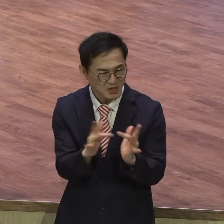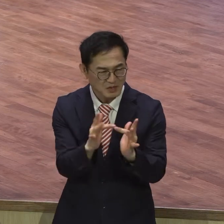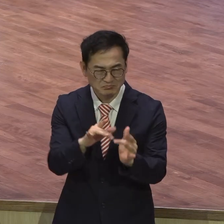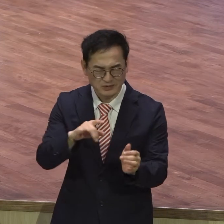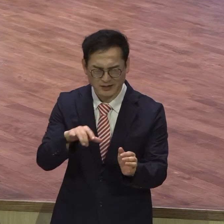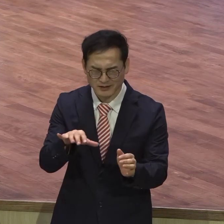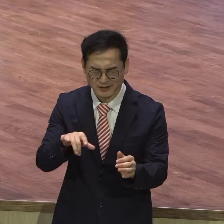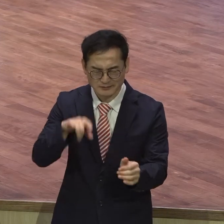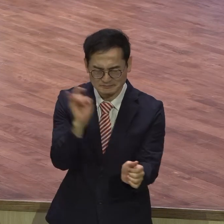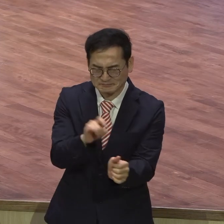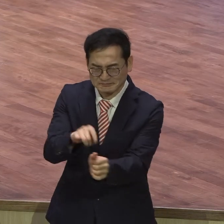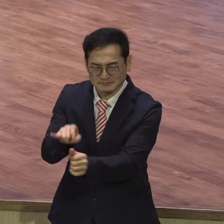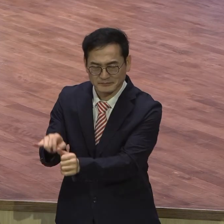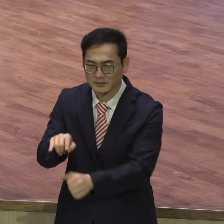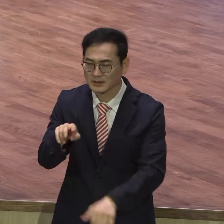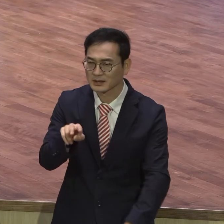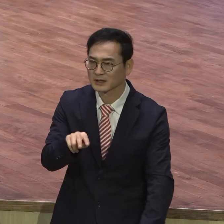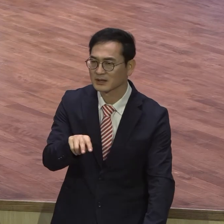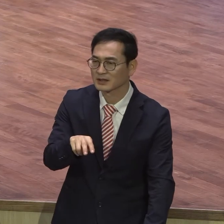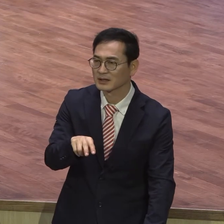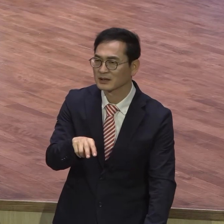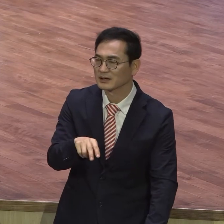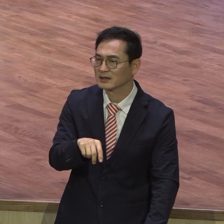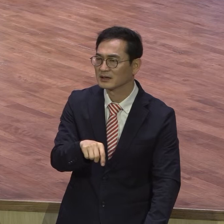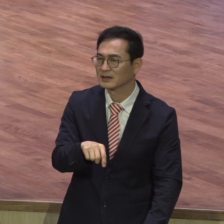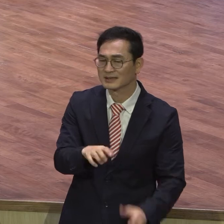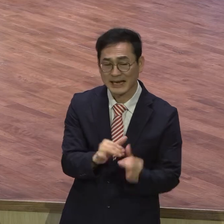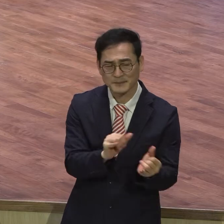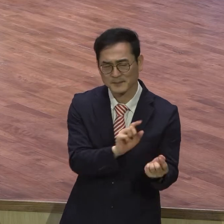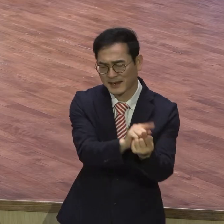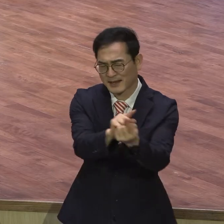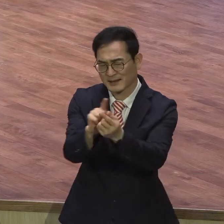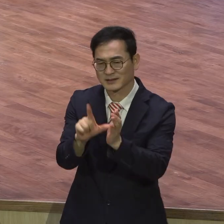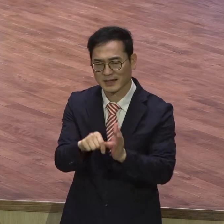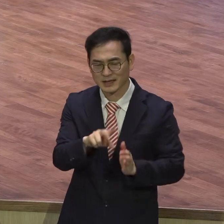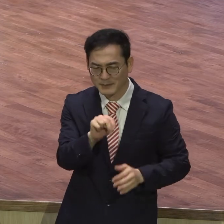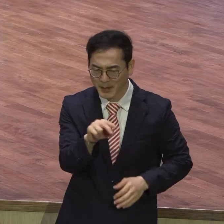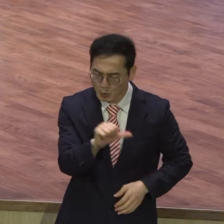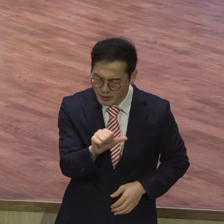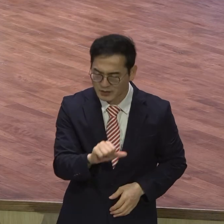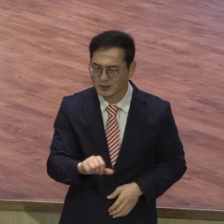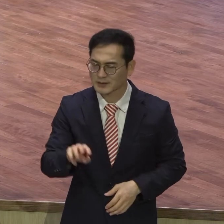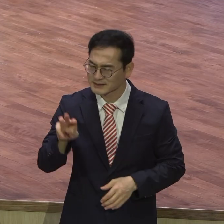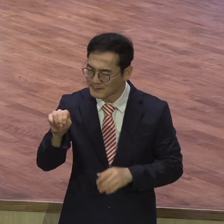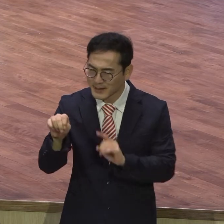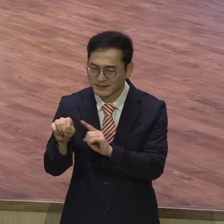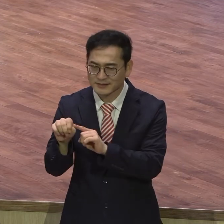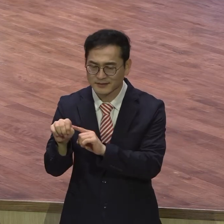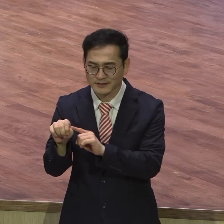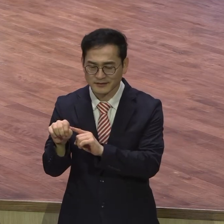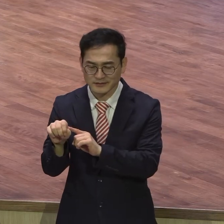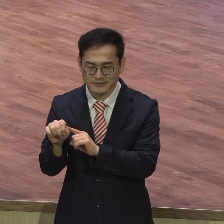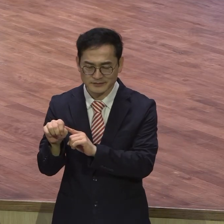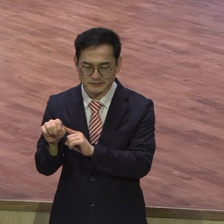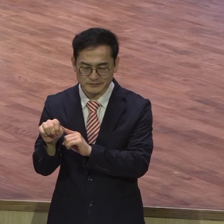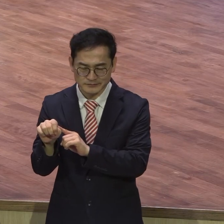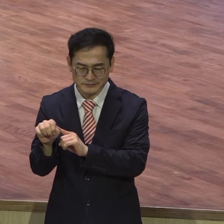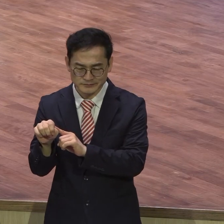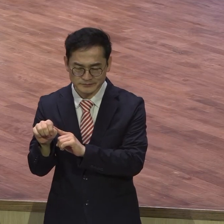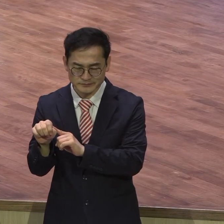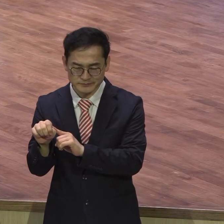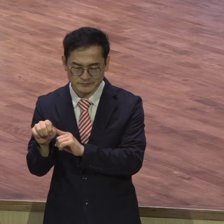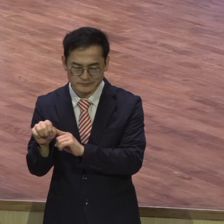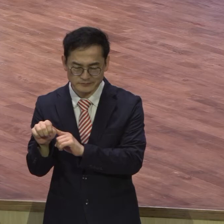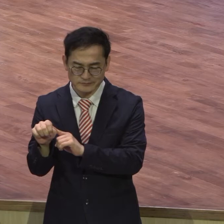2만 5천 3만 그러니까 한 군데 어떤 쪽에는 몇백 명도 모이면 해외에는 그렇게 모을 수 있는가 봐요 그렇게